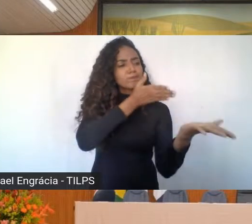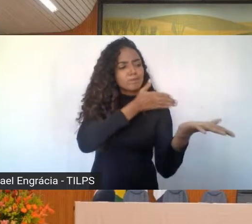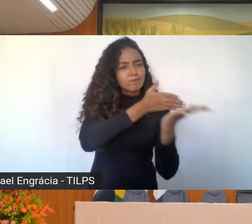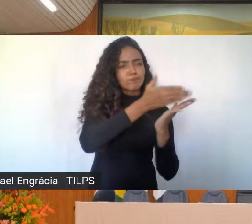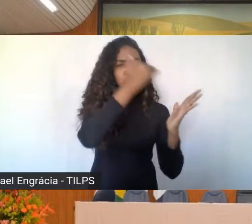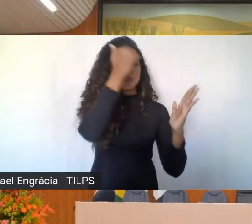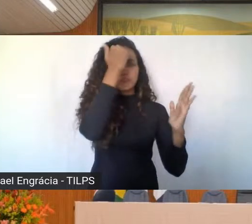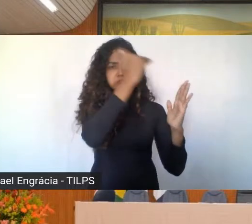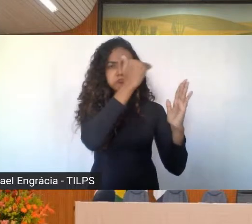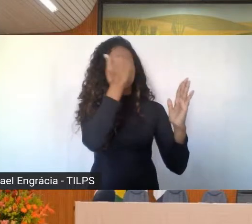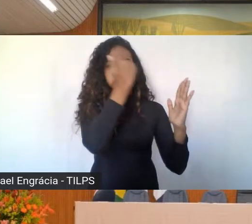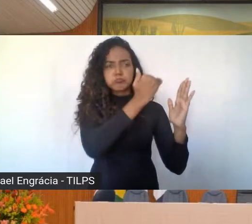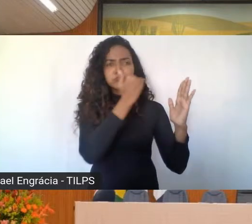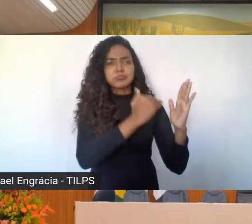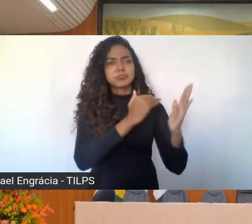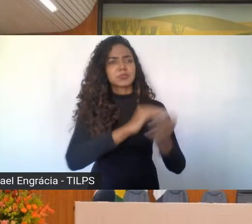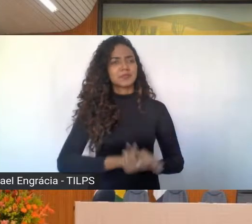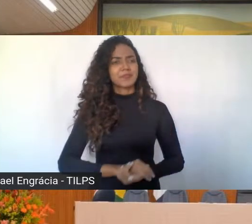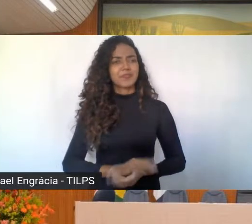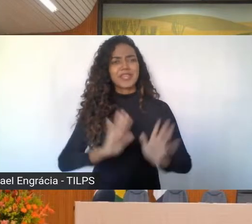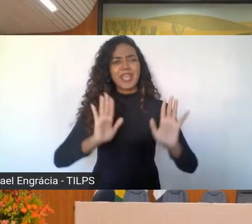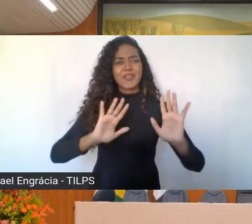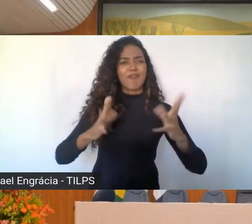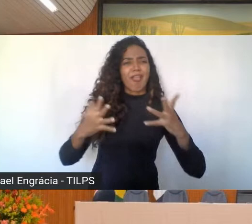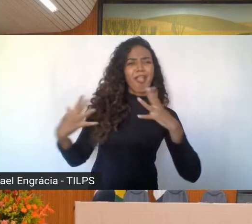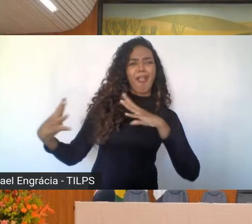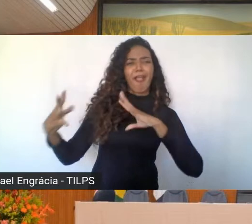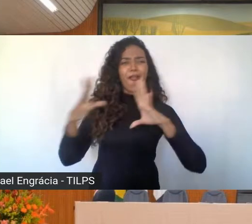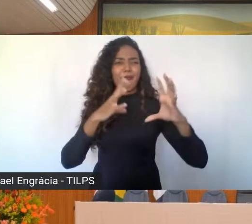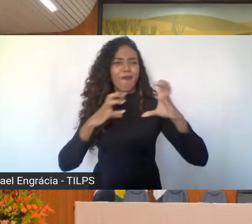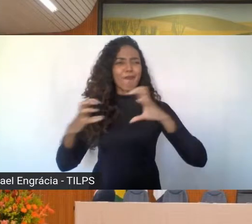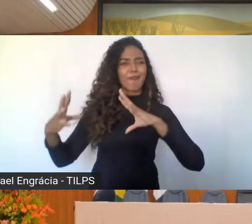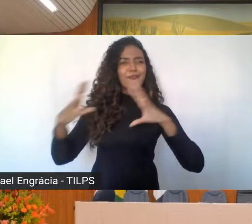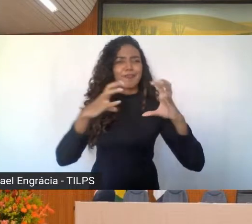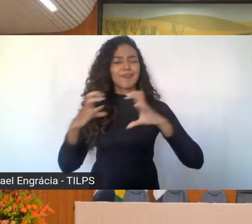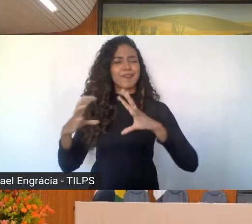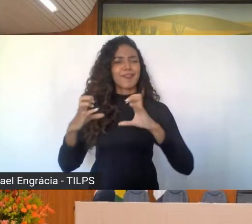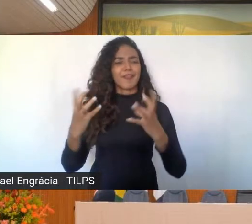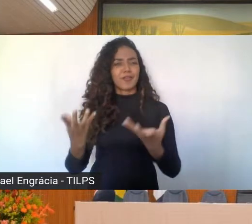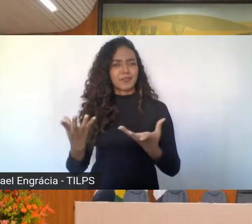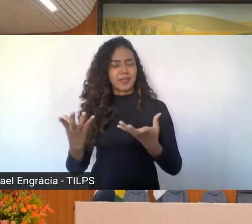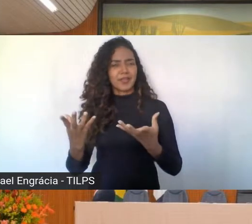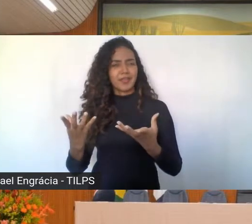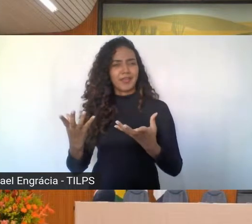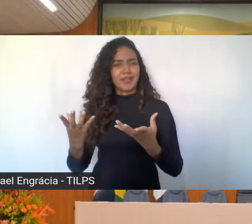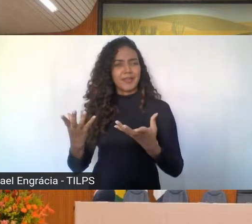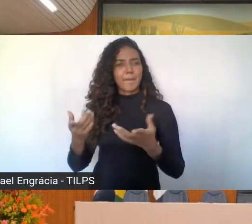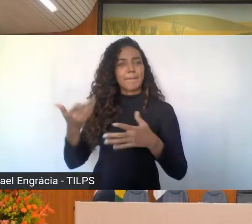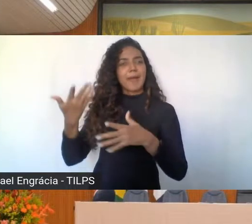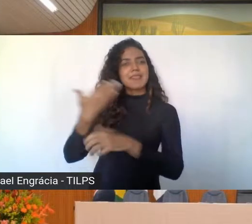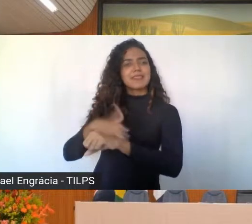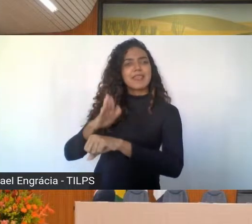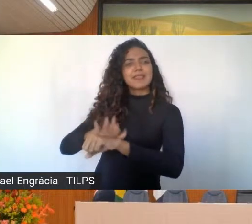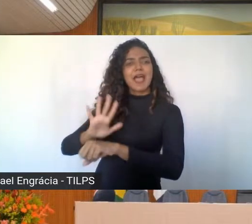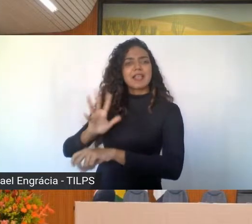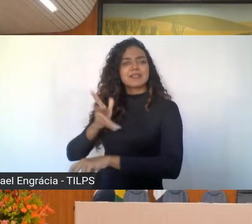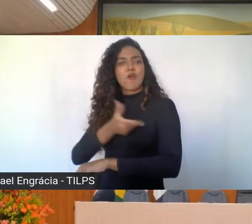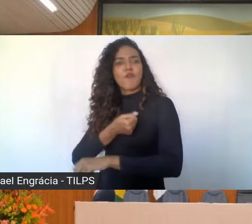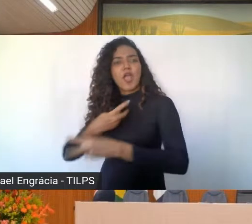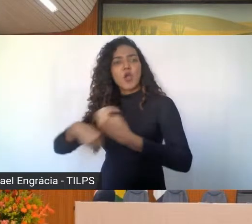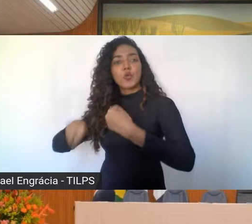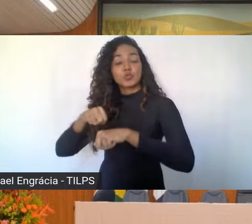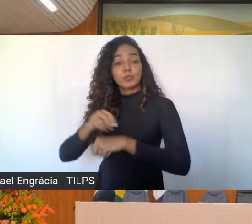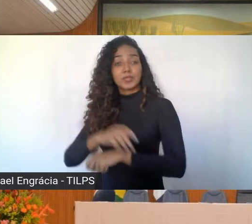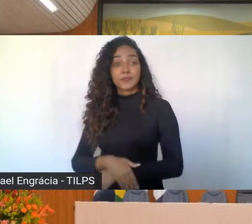não ficaram brigando com a dicotomia em salvar vidas e salvar a economia. Todos os países que